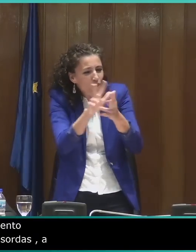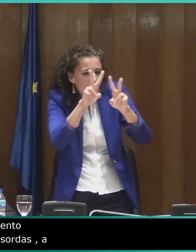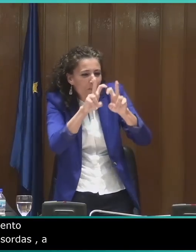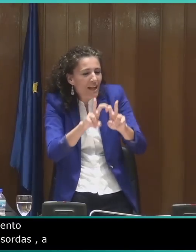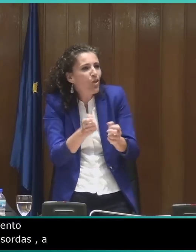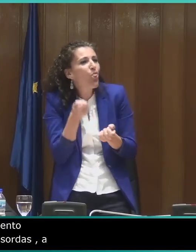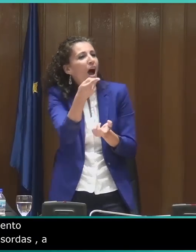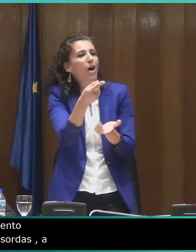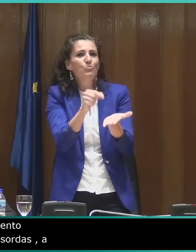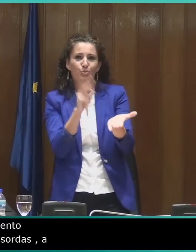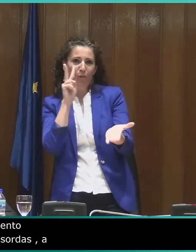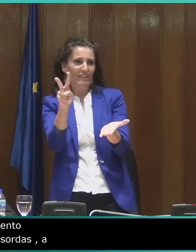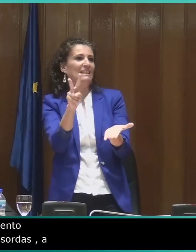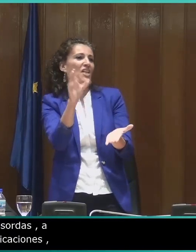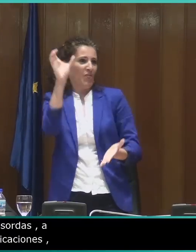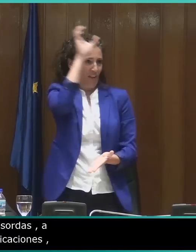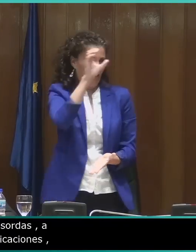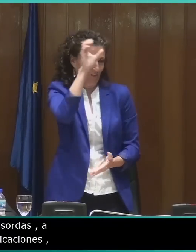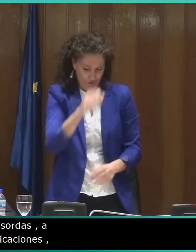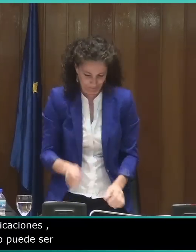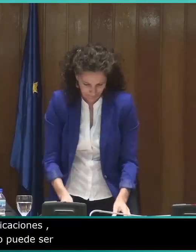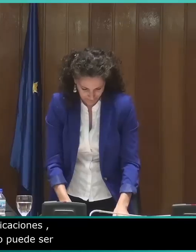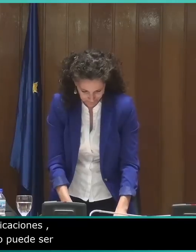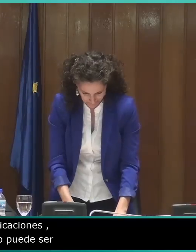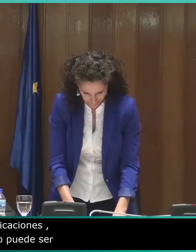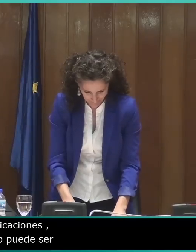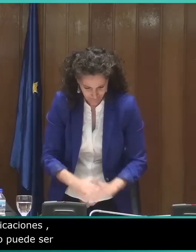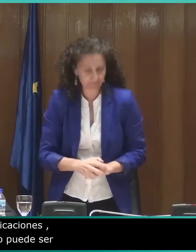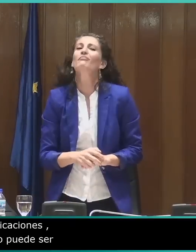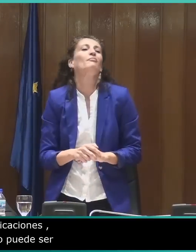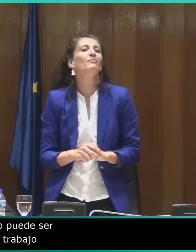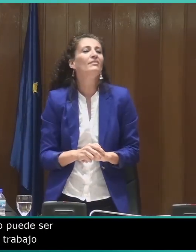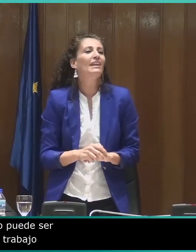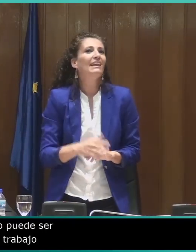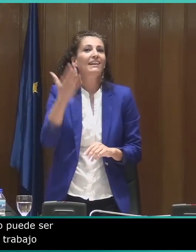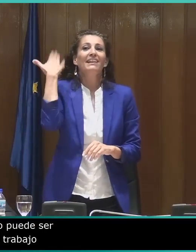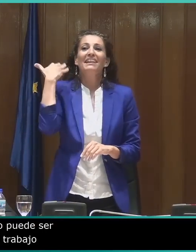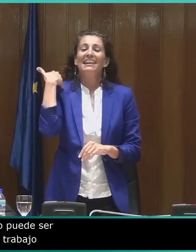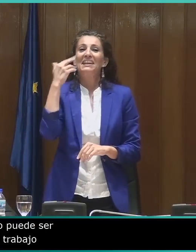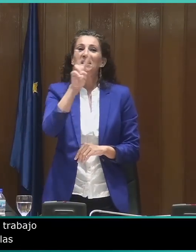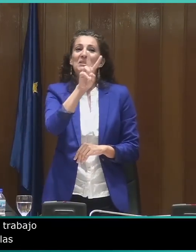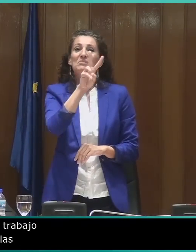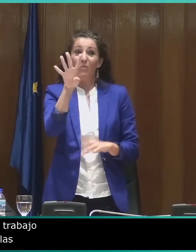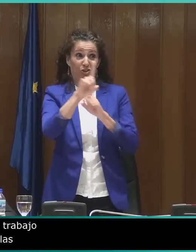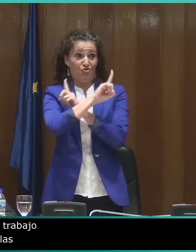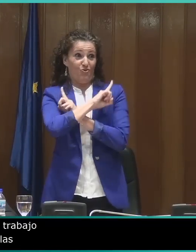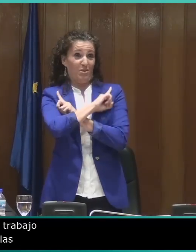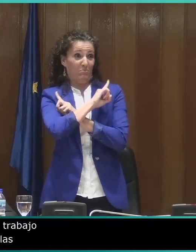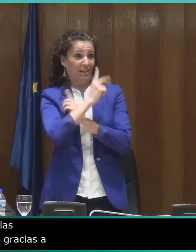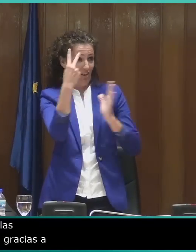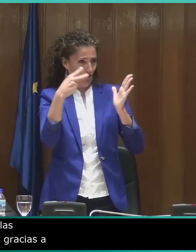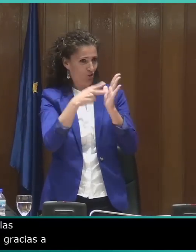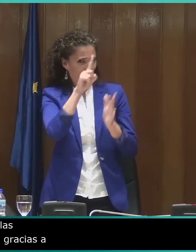trabajo desarrollado dentro de las universidades donde gracias a esas investigaciones se le ha podido dar ese punto de vista